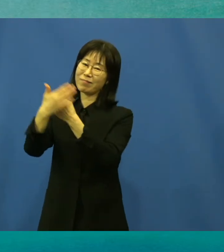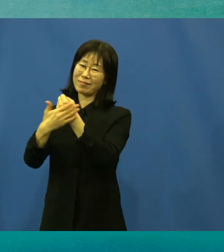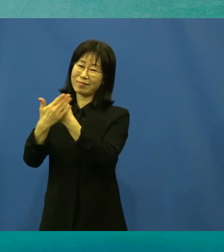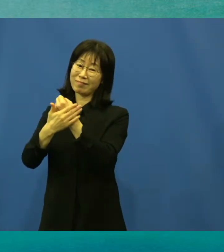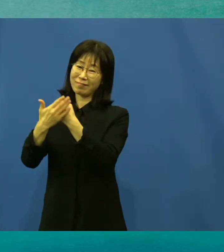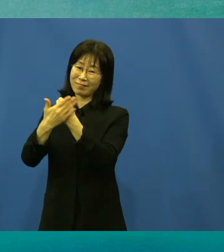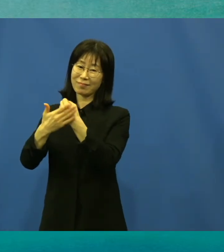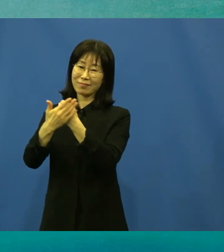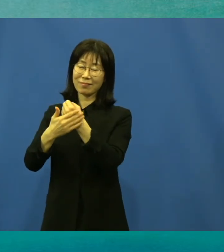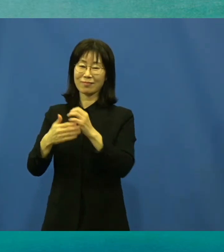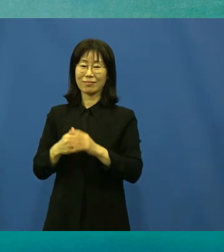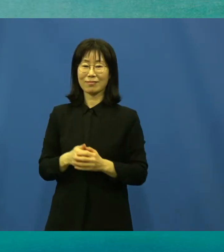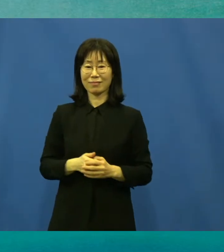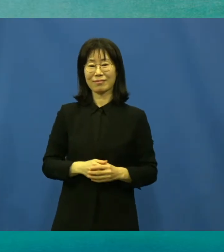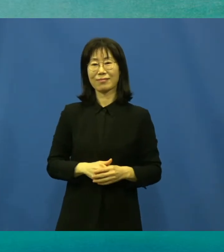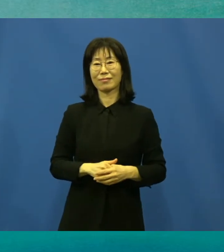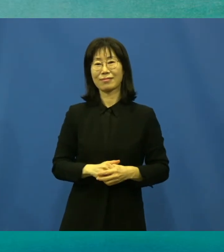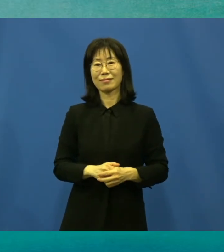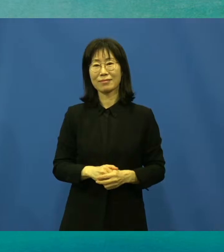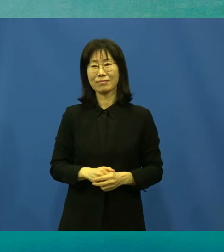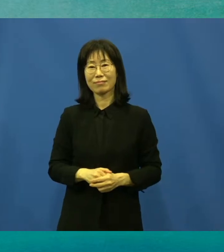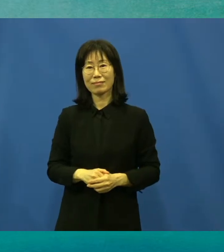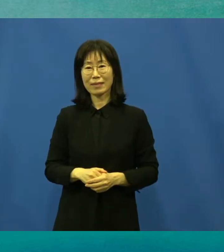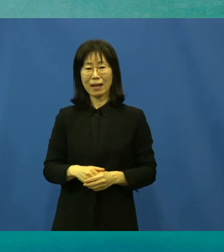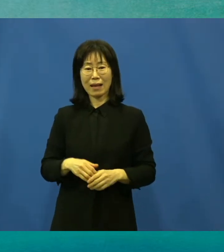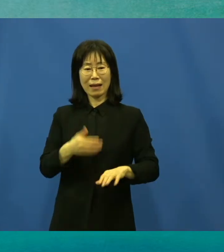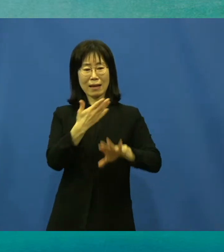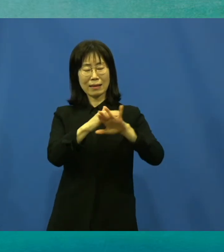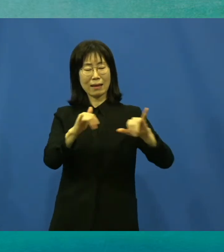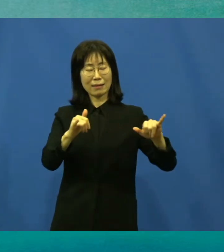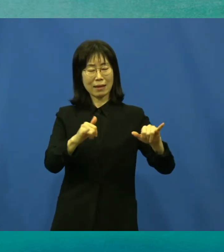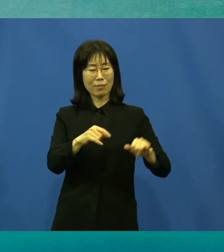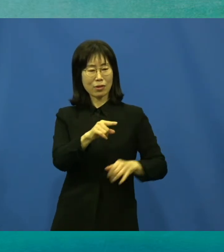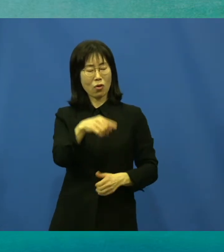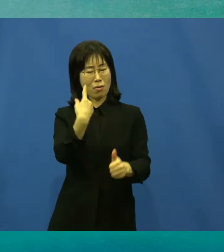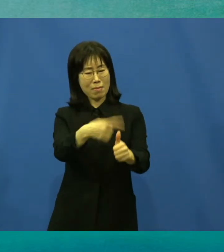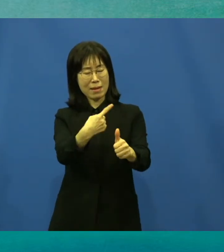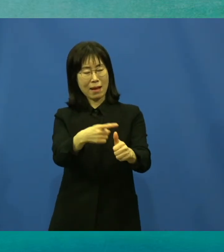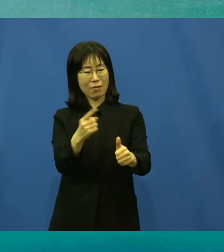다른 사람들은 뭐라고 말하는지 모르지만 나는 너를 포기하지 않아.